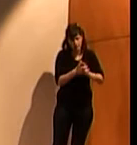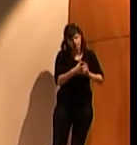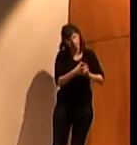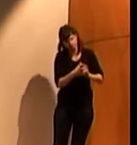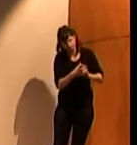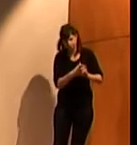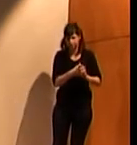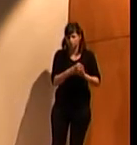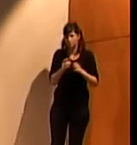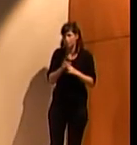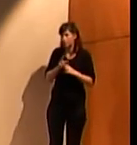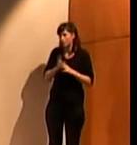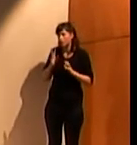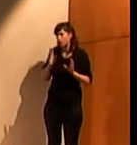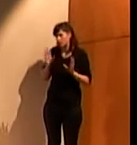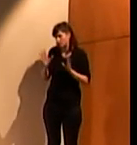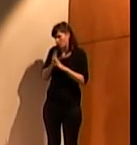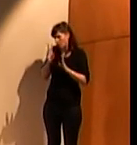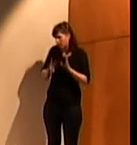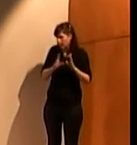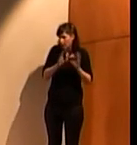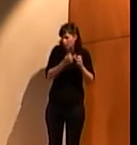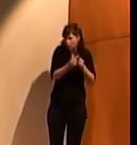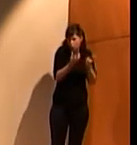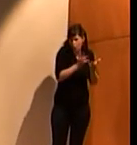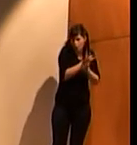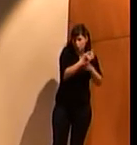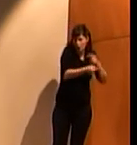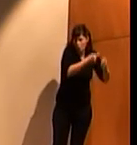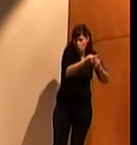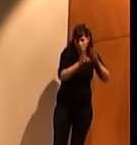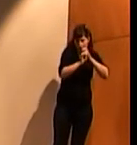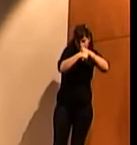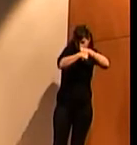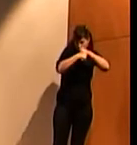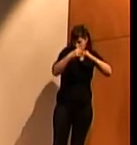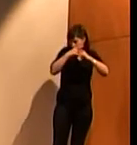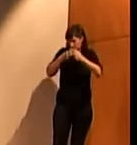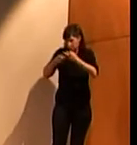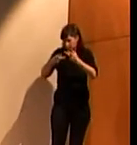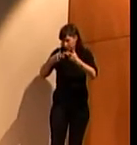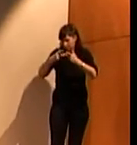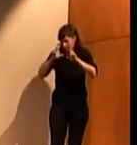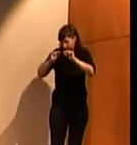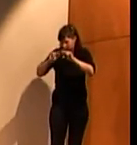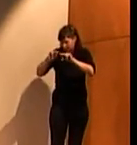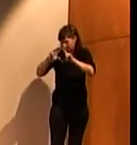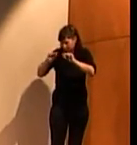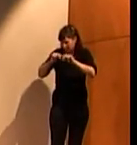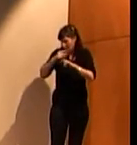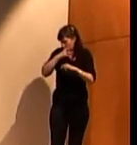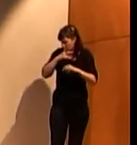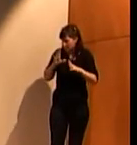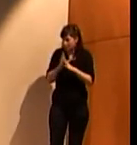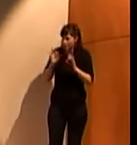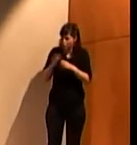on est tenu au secret sur certains projets pour l'instant, donc on ne peut pas trop en parler. Mais l'objectif, c'est surtout de mettre en